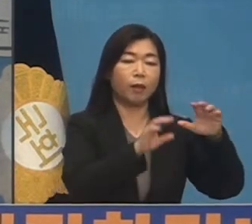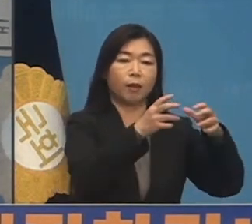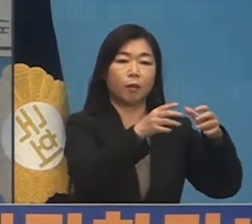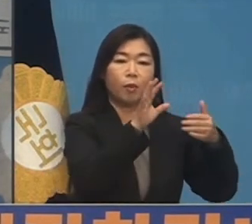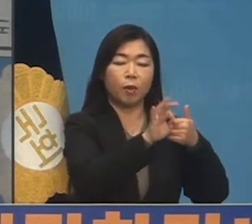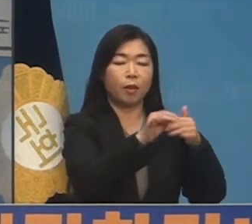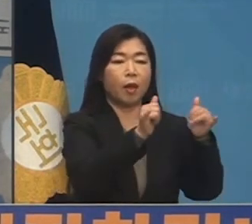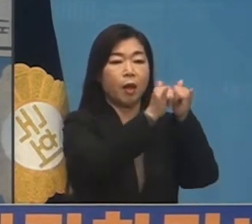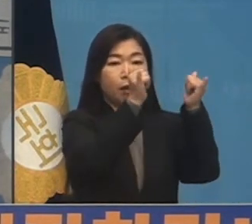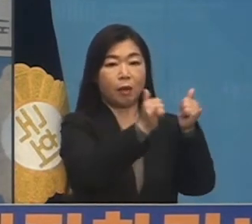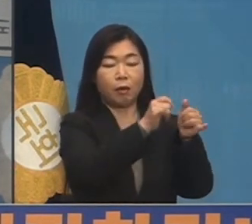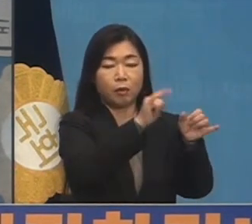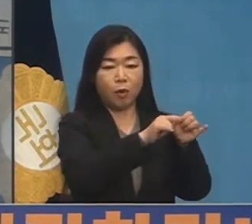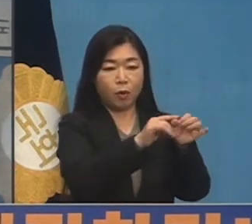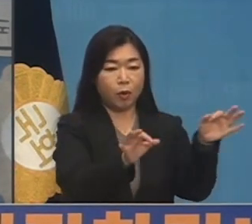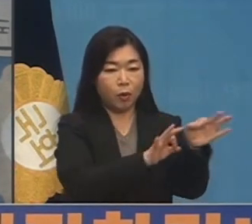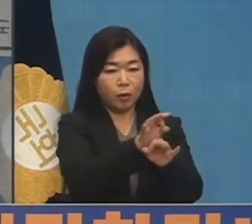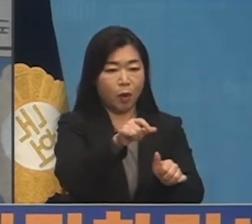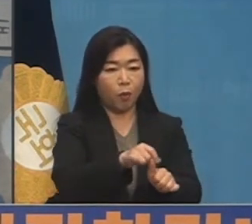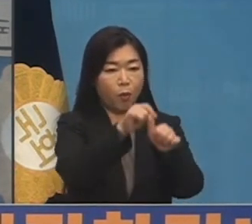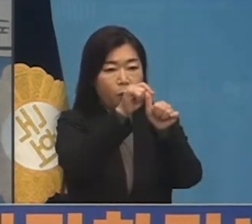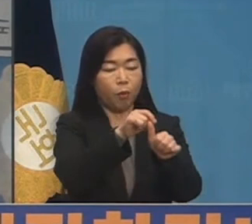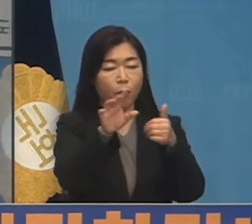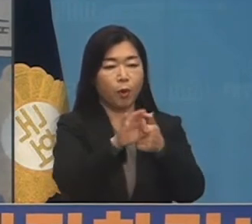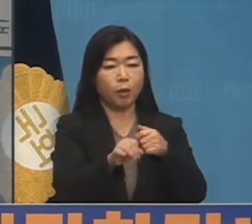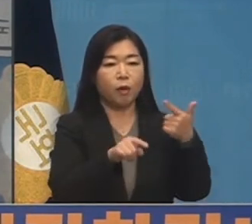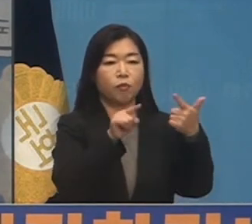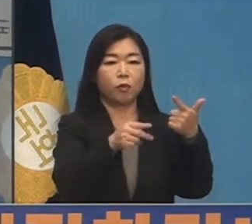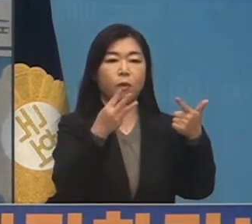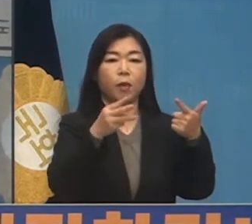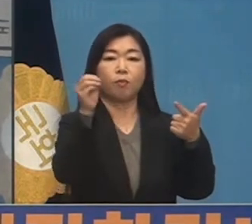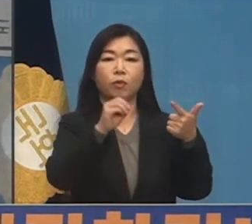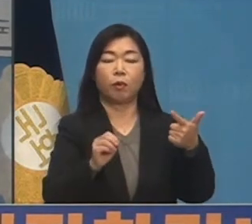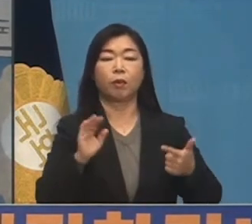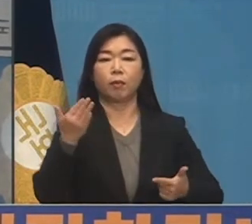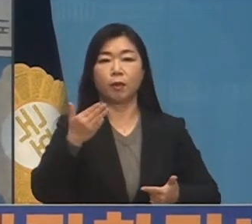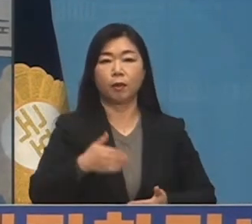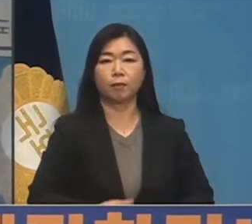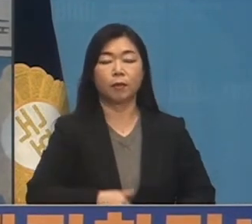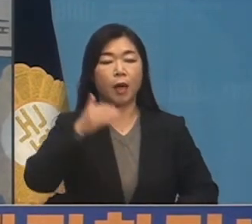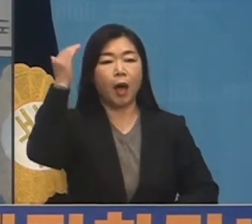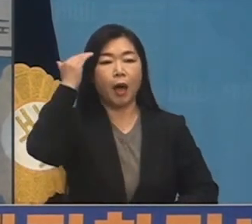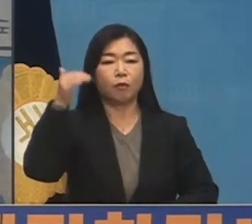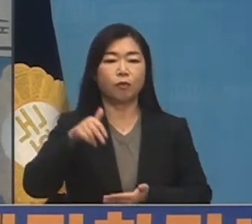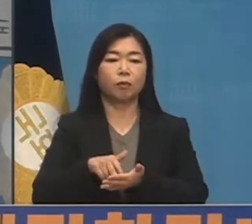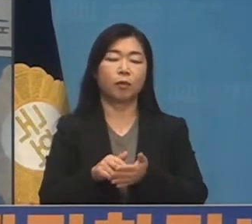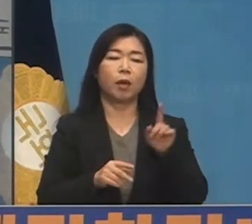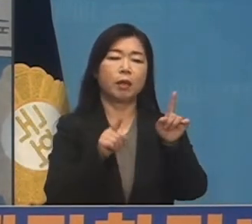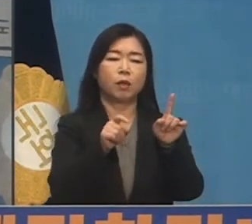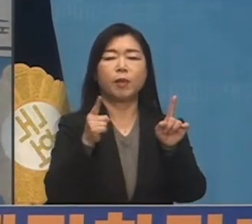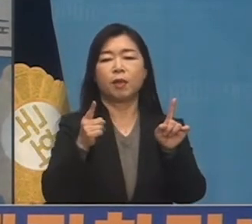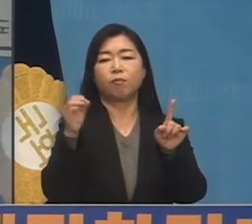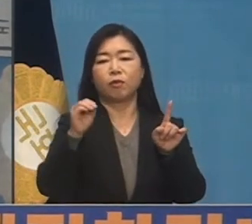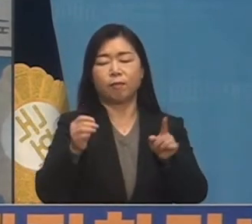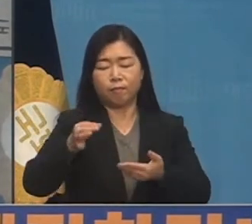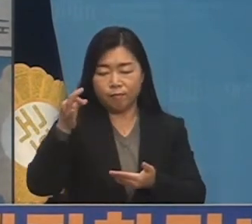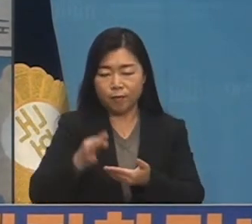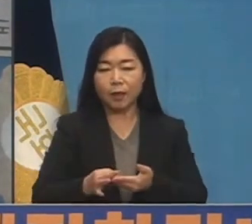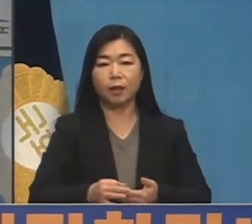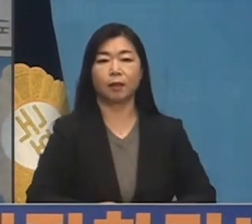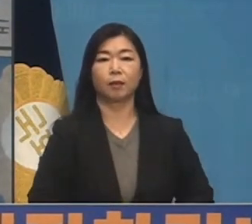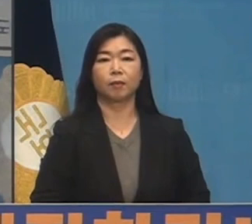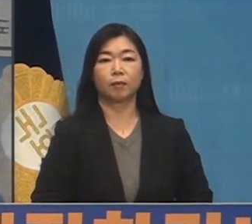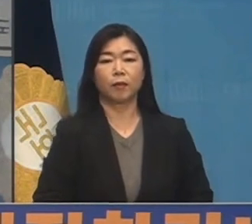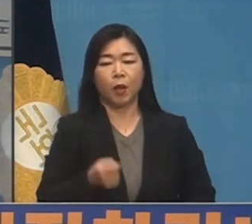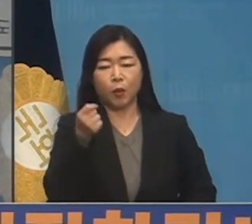경제 부문의 고용량은 전체의 6.3%를 차지합니다. 한국은 1.1%라고 합니다.